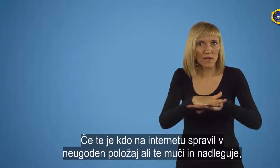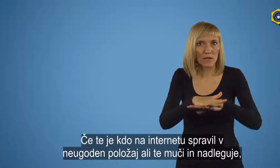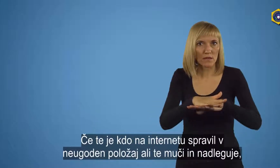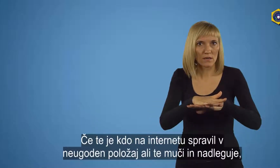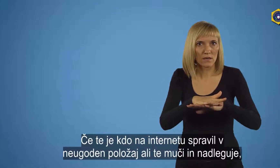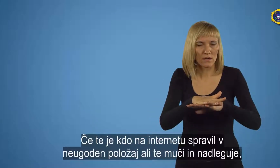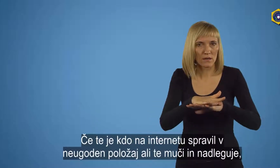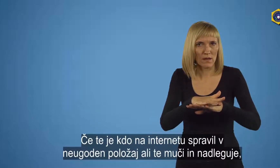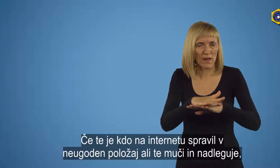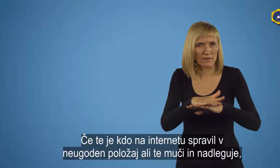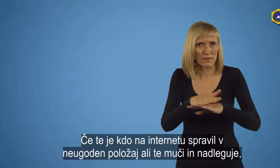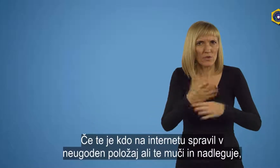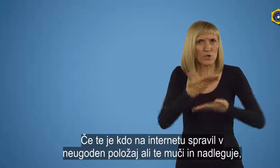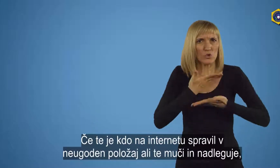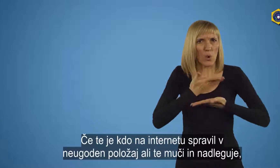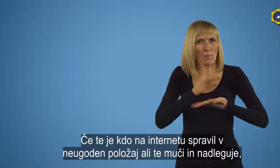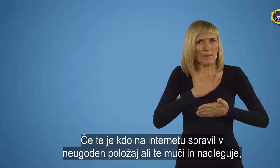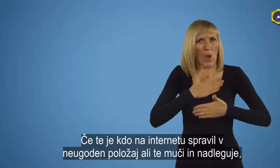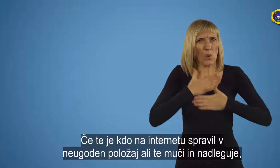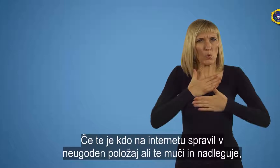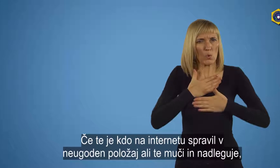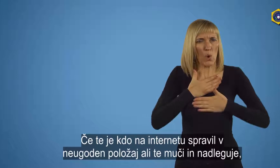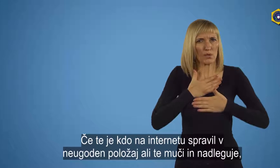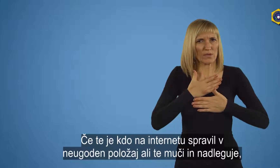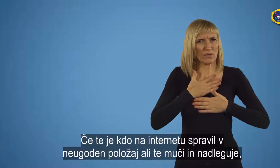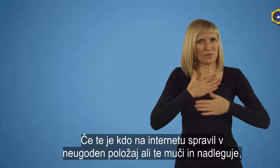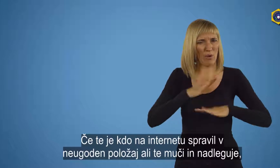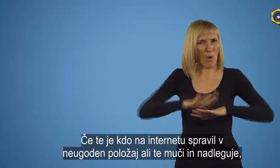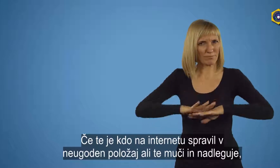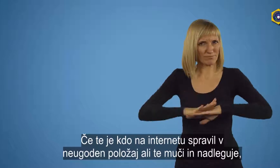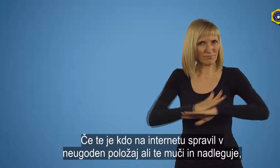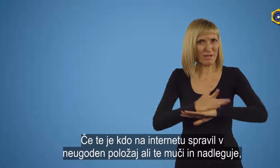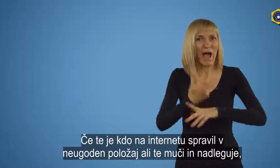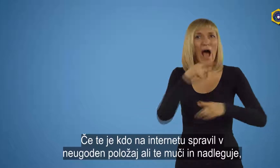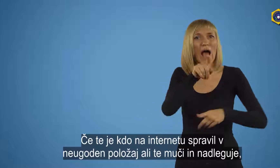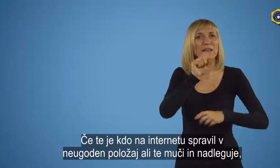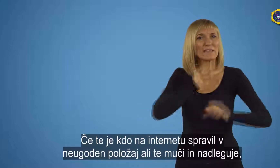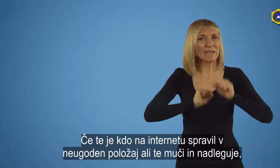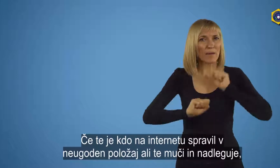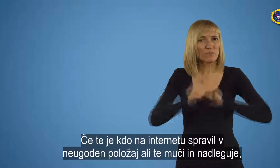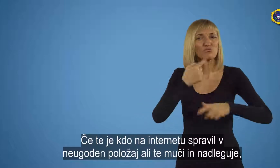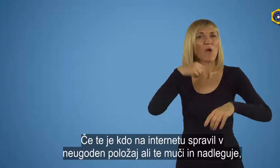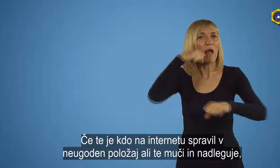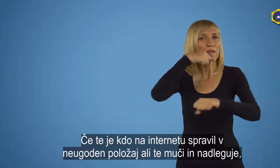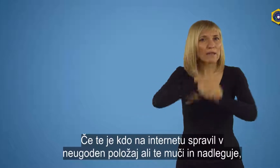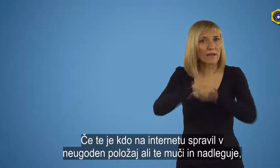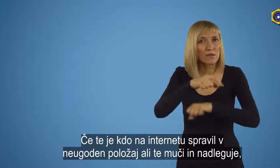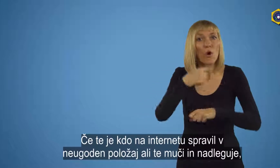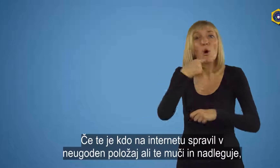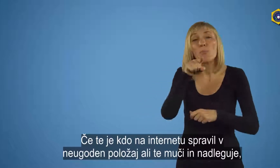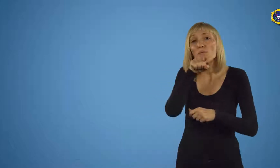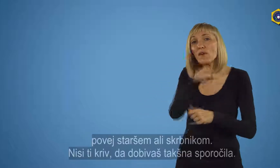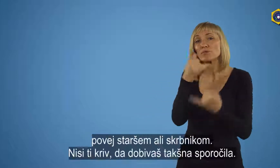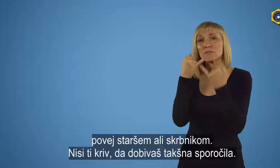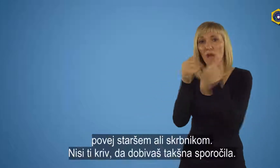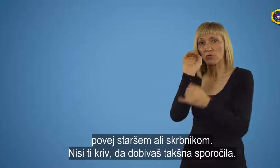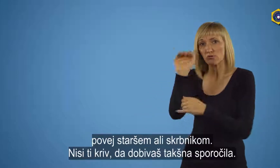v neugoden položaj ali te muči in nadleguje, povej staršem ali skrbnikom.